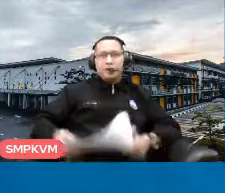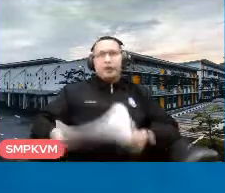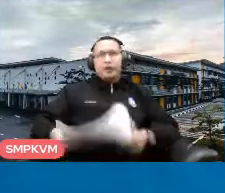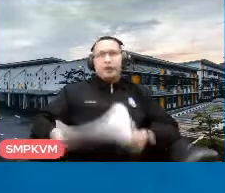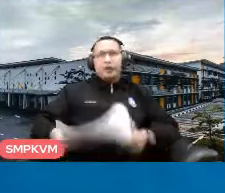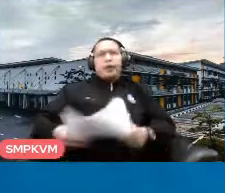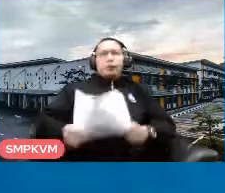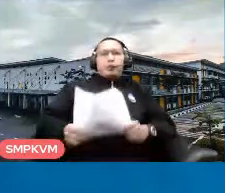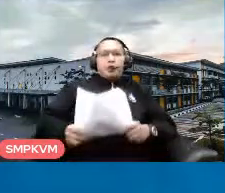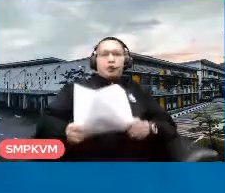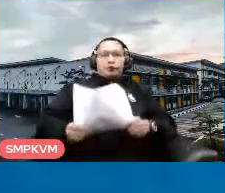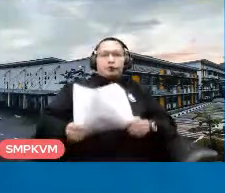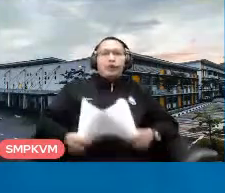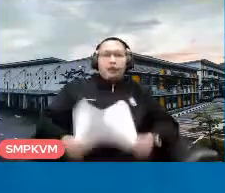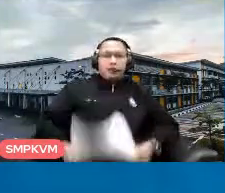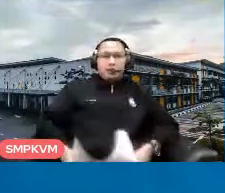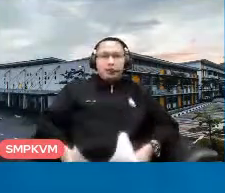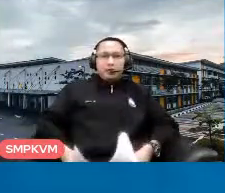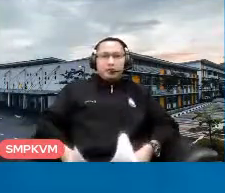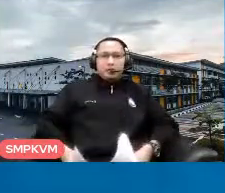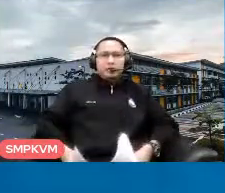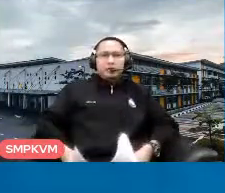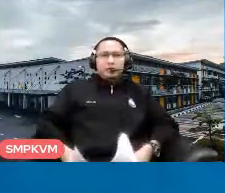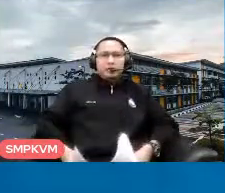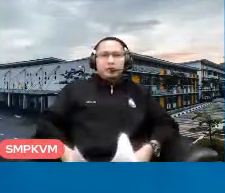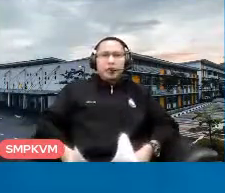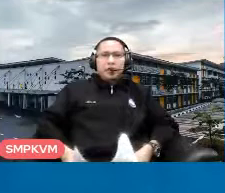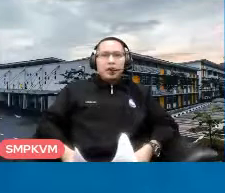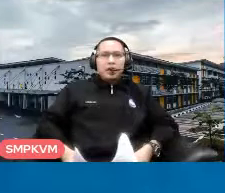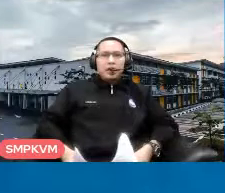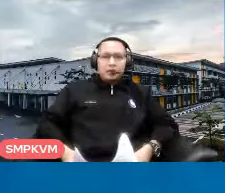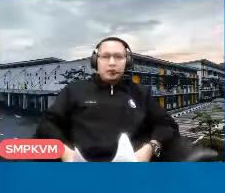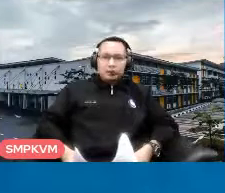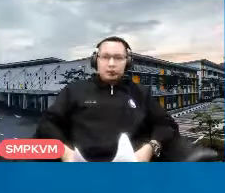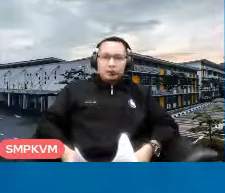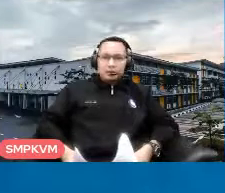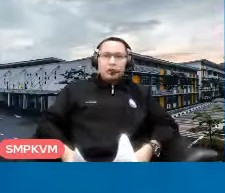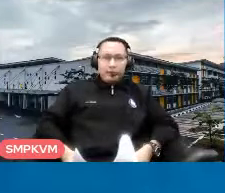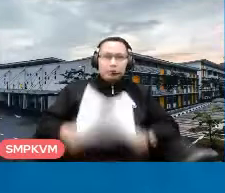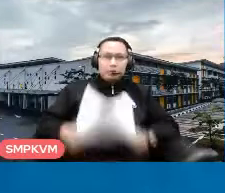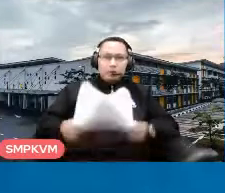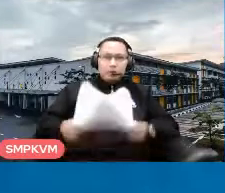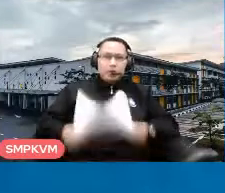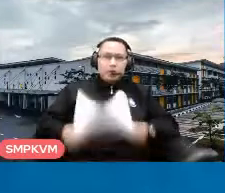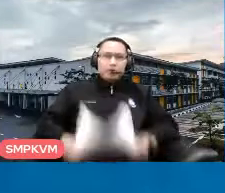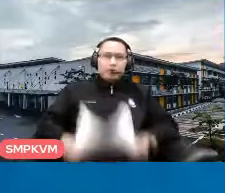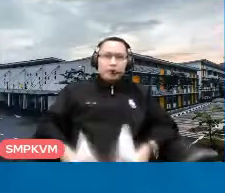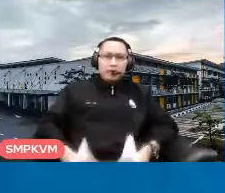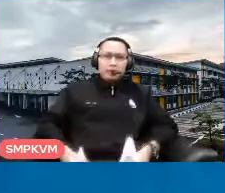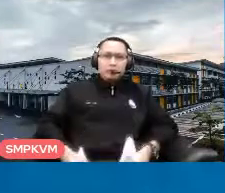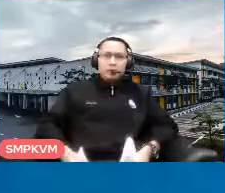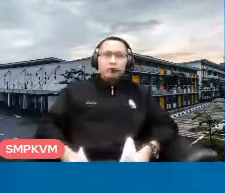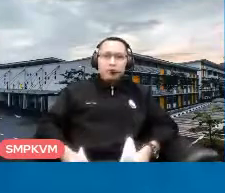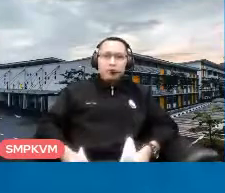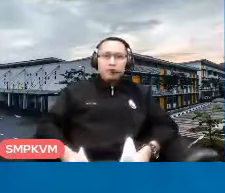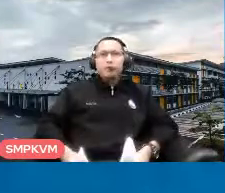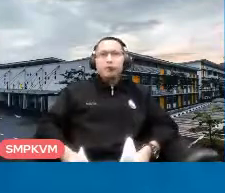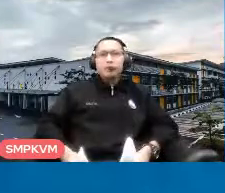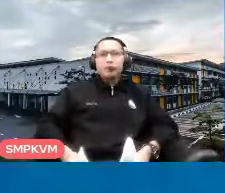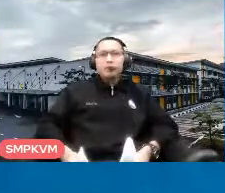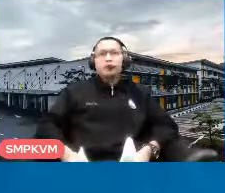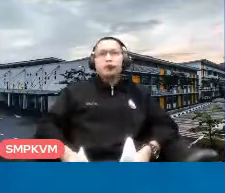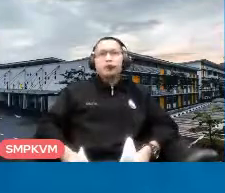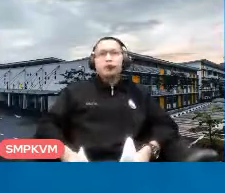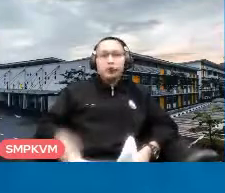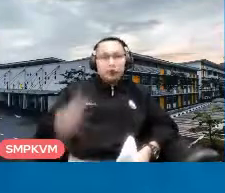anillah paling populer lah benak saya nih tentang rambut sampai gunting sayapun